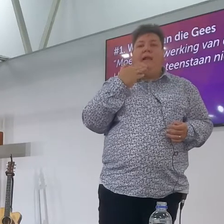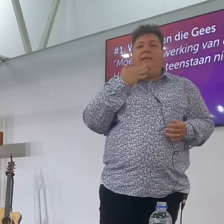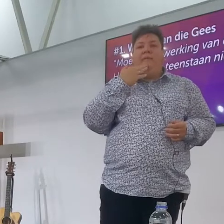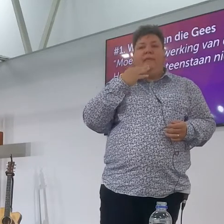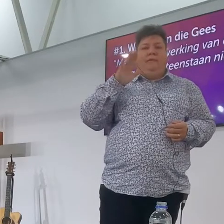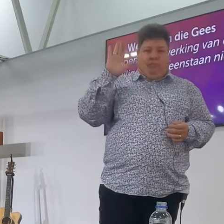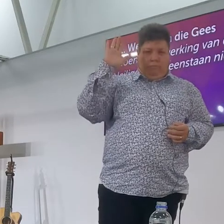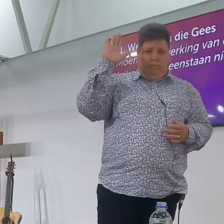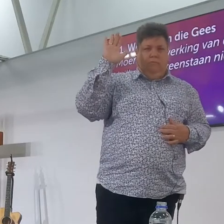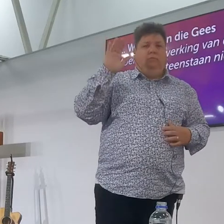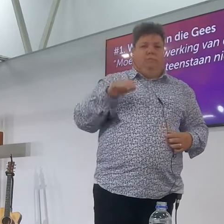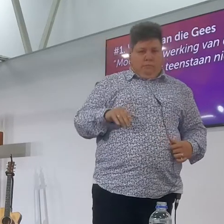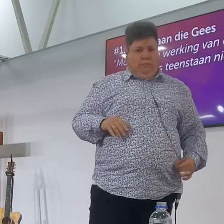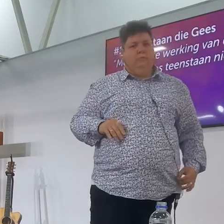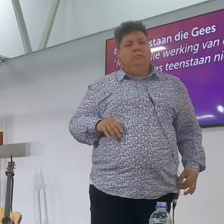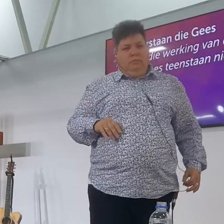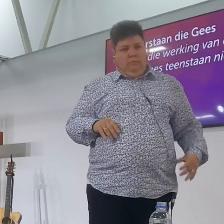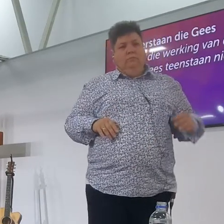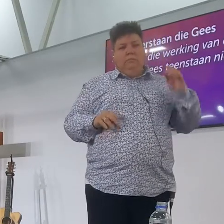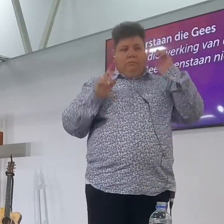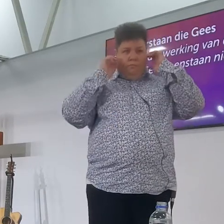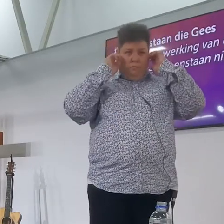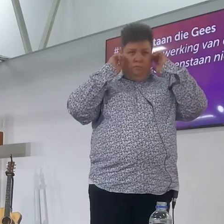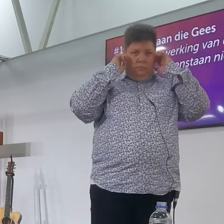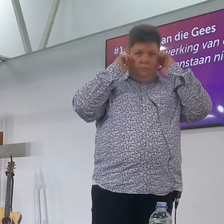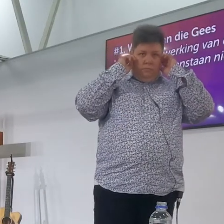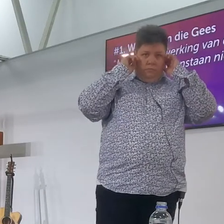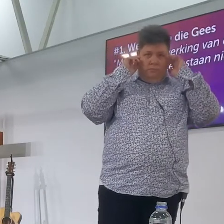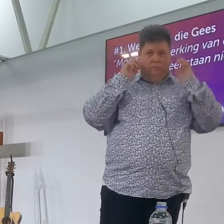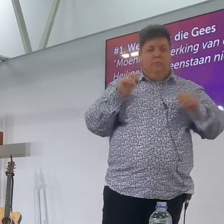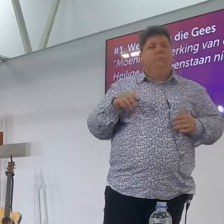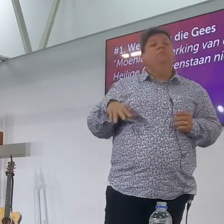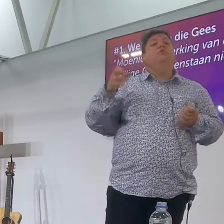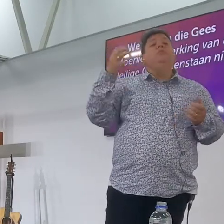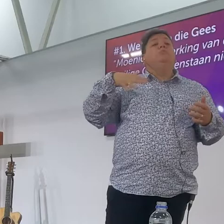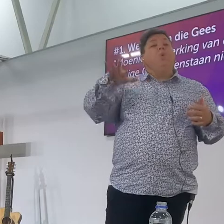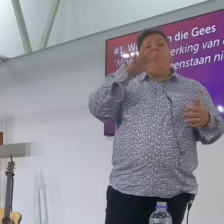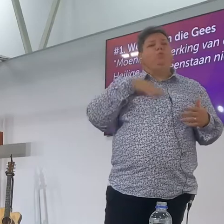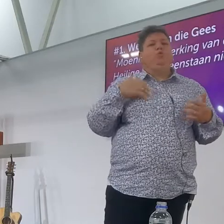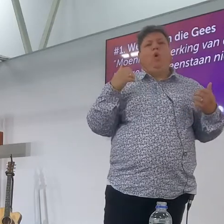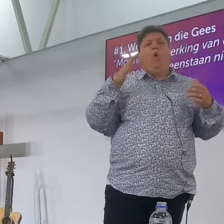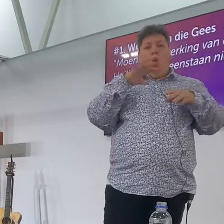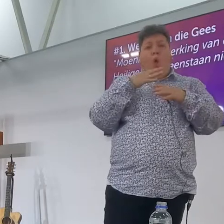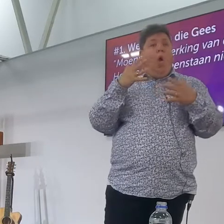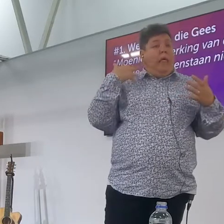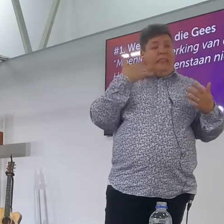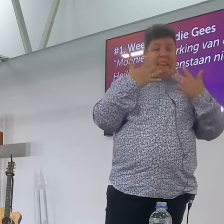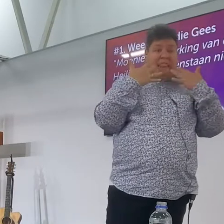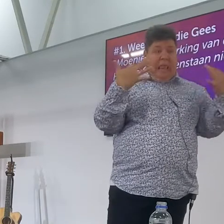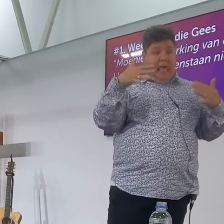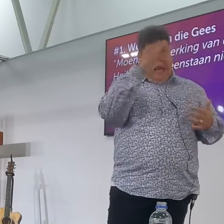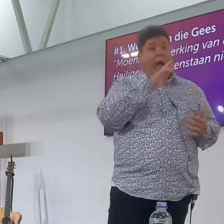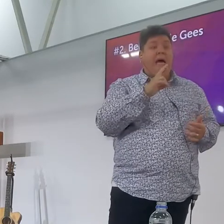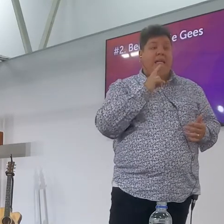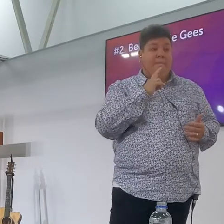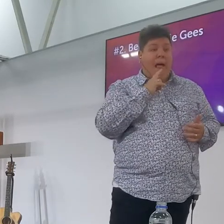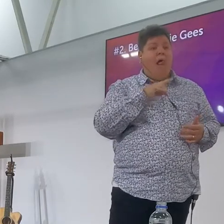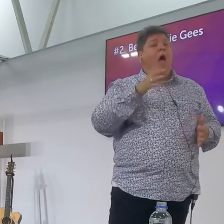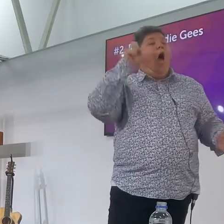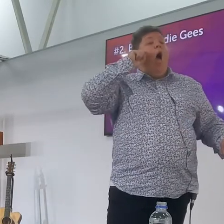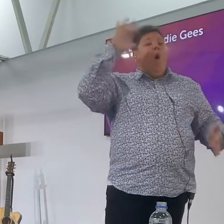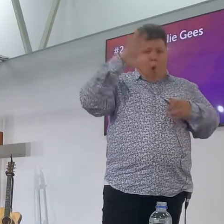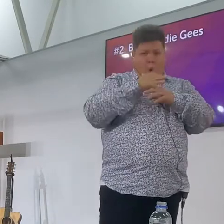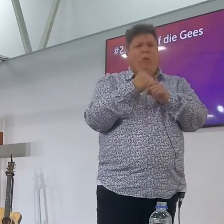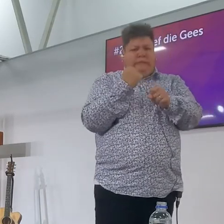is 'n paar rebelle. Ek was ook so half van 'n rebel. En party van ons het nog nie daai strook afgelê nie. Ons is rebels teen die Heilige Gees. En wees versigtig daarvoor. Die